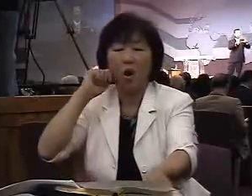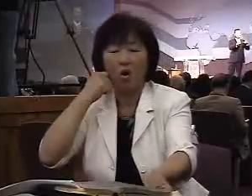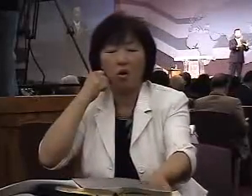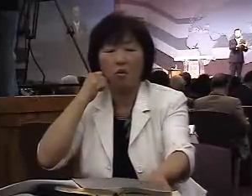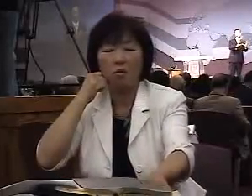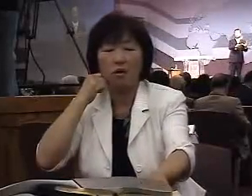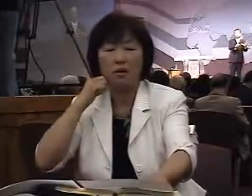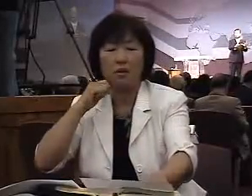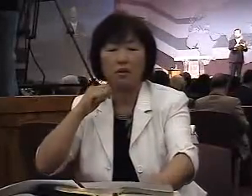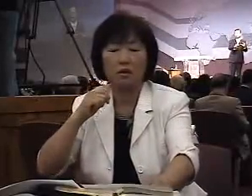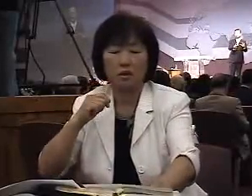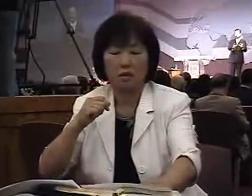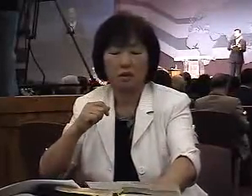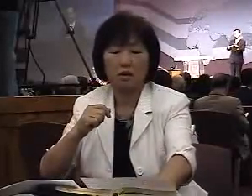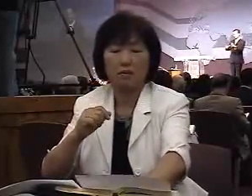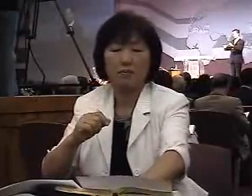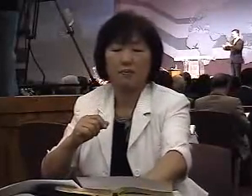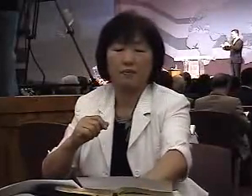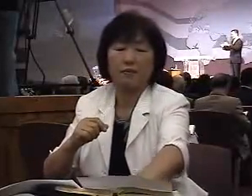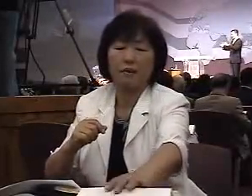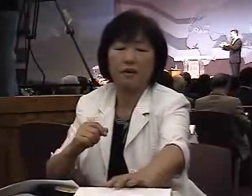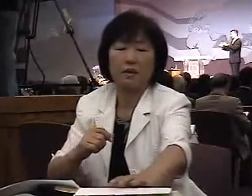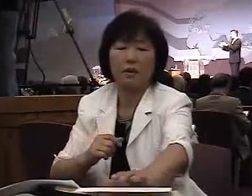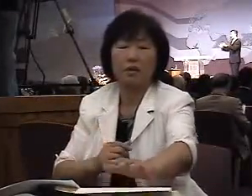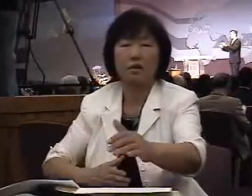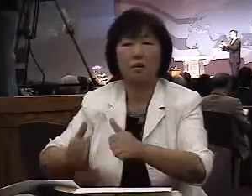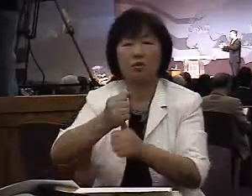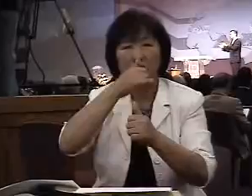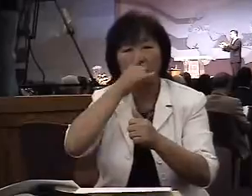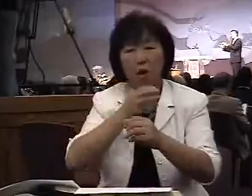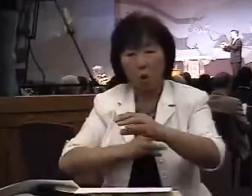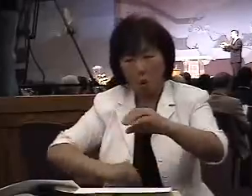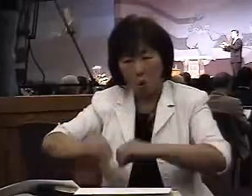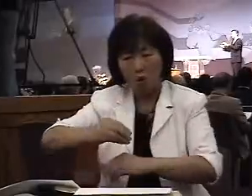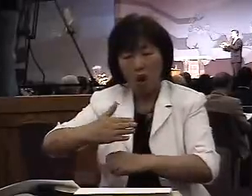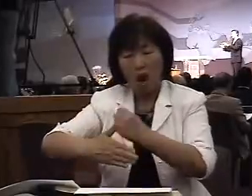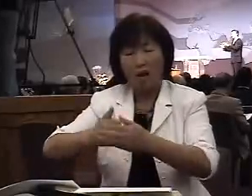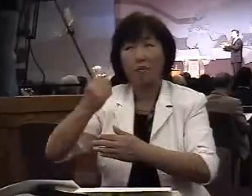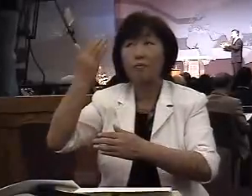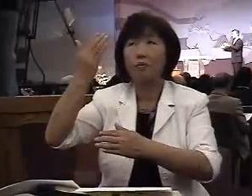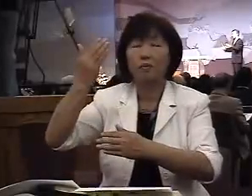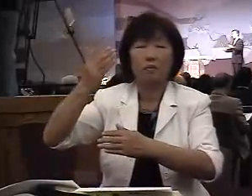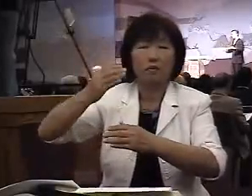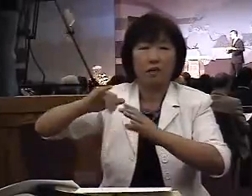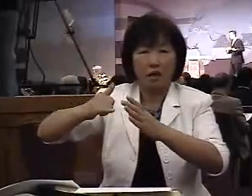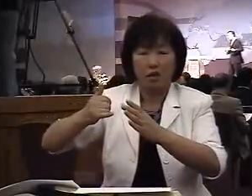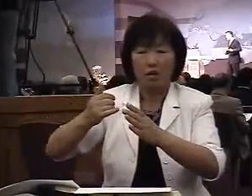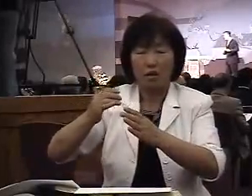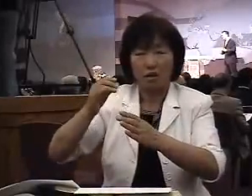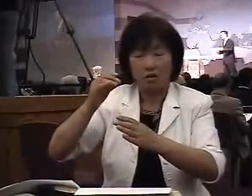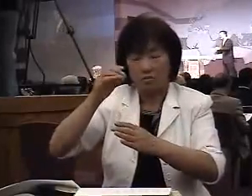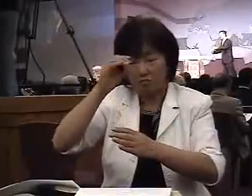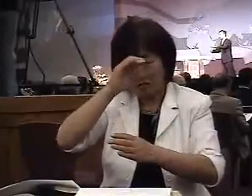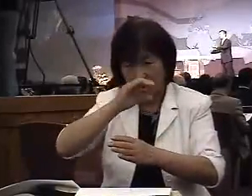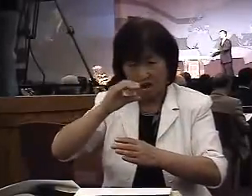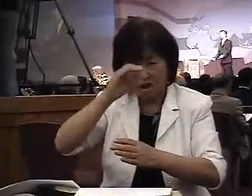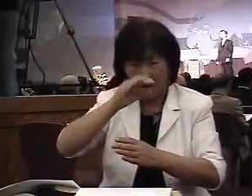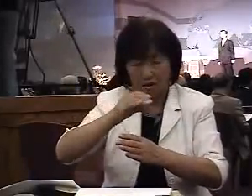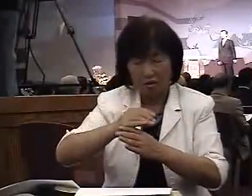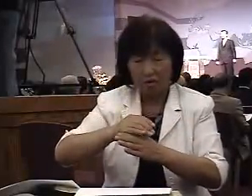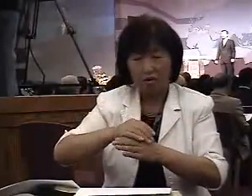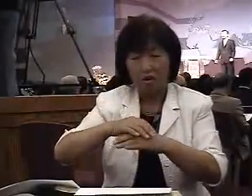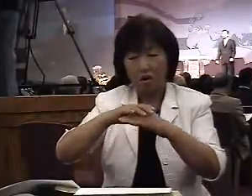어려움에 사로잡힐 수 있지만 도리어 하나님의 나라와 의를 구하면서 거기에 올인